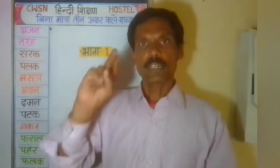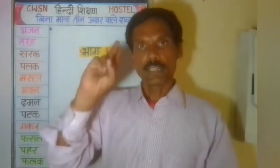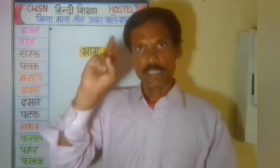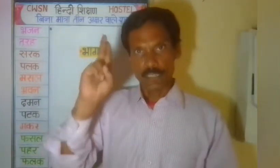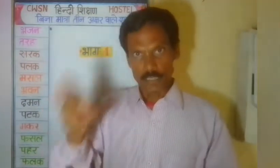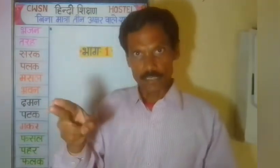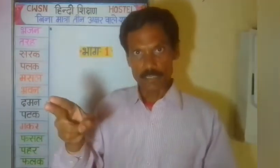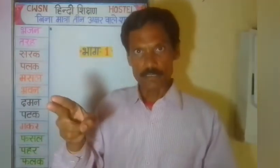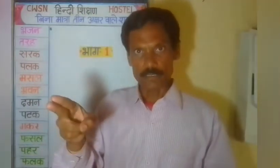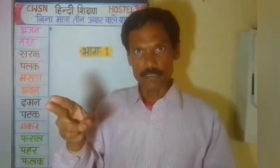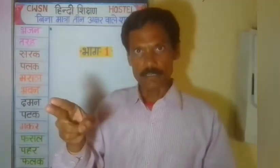तरह,